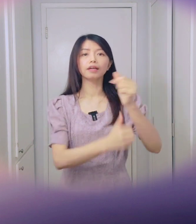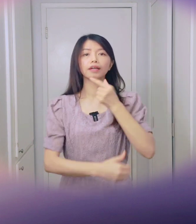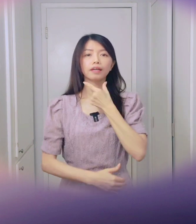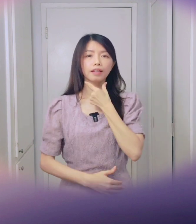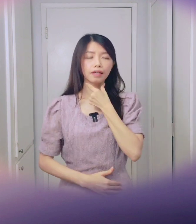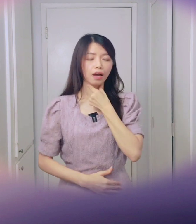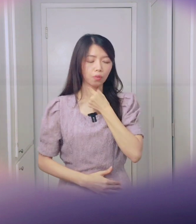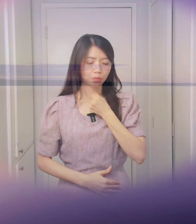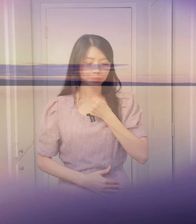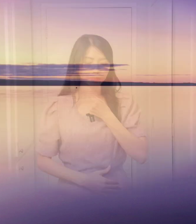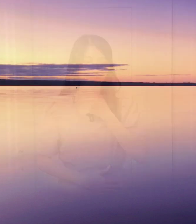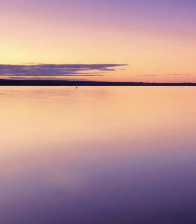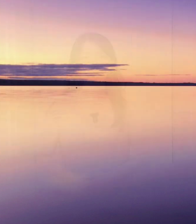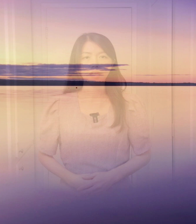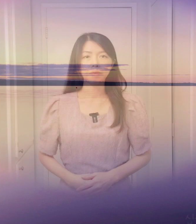따라가오.